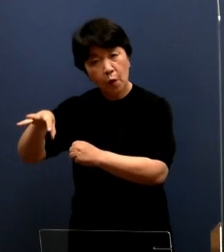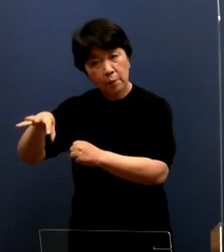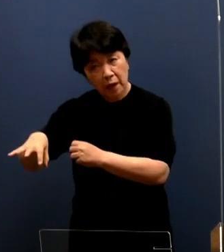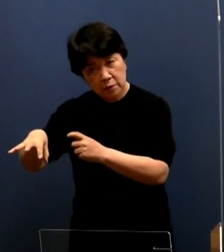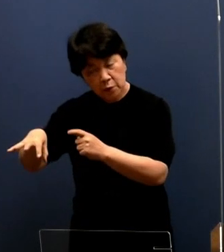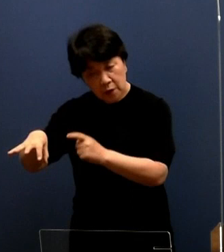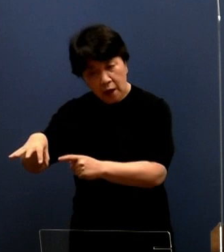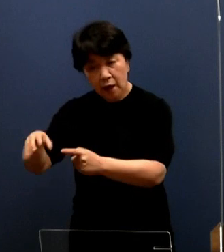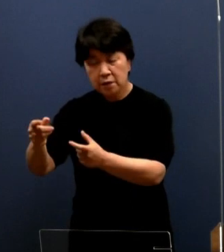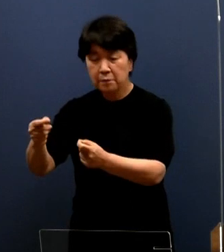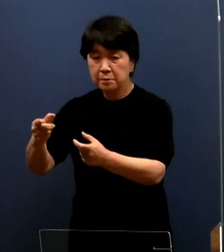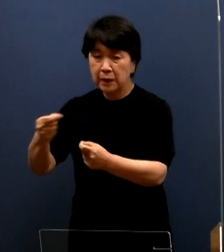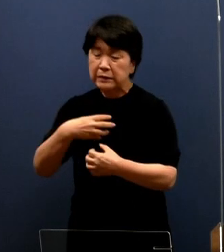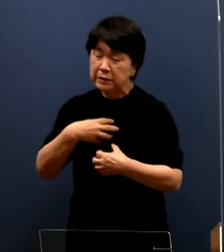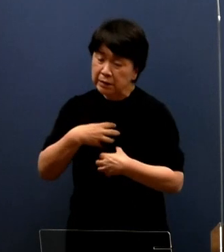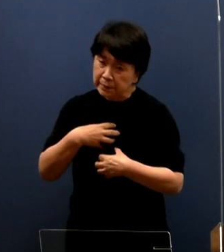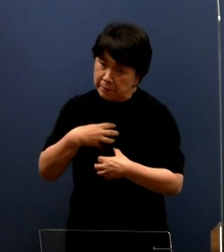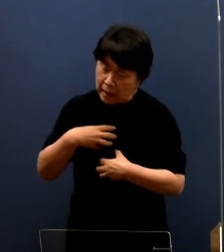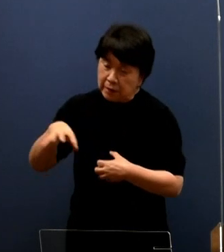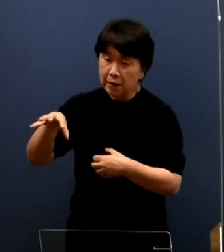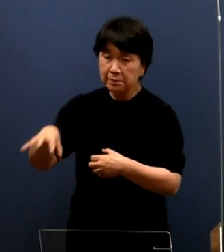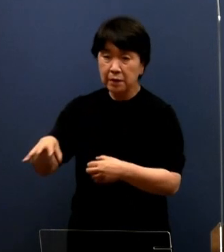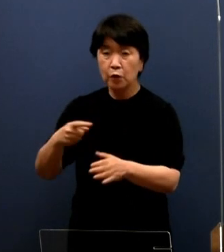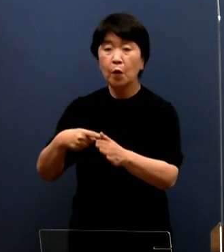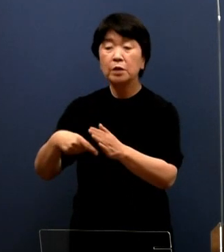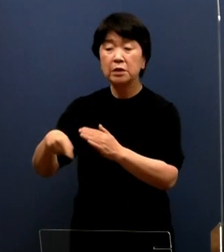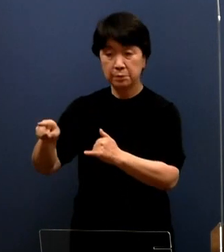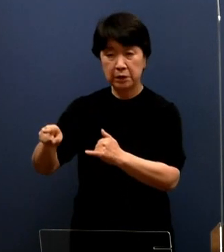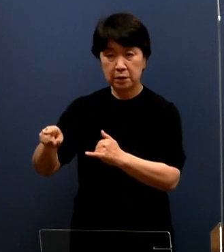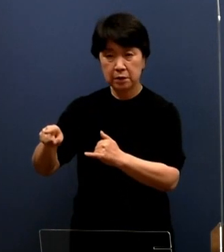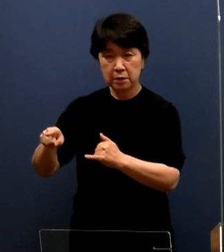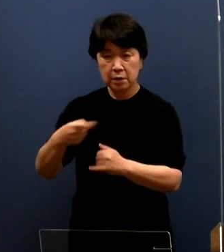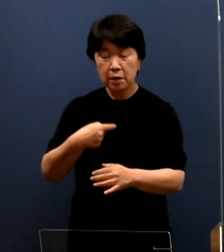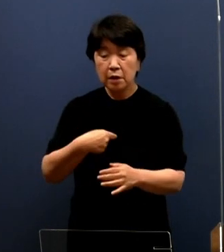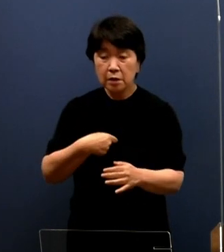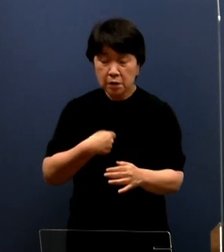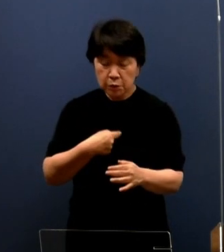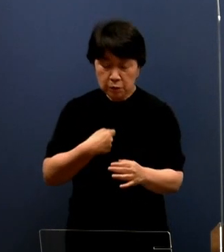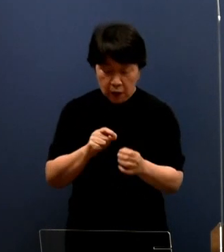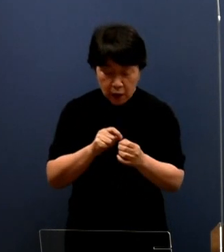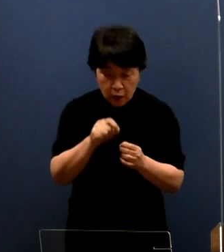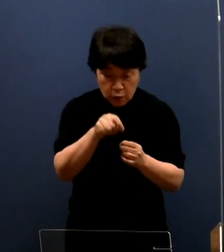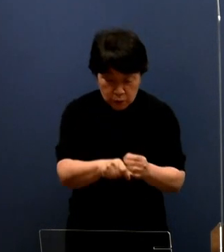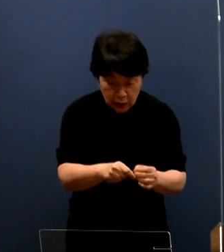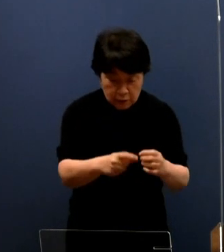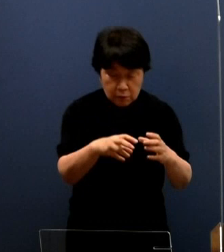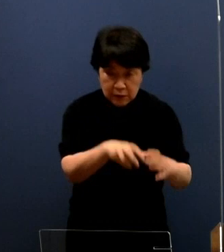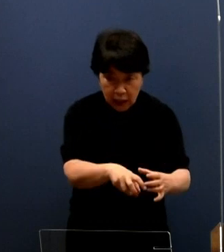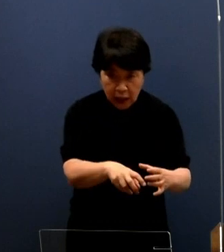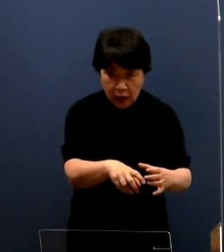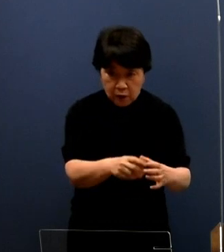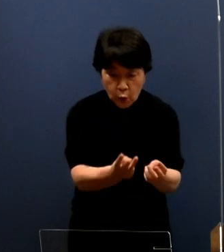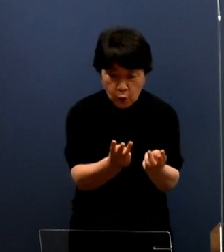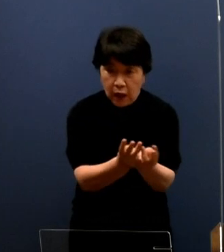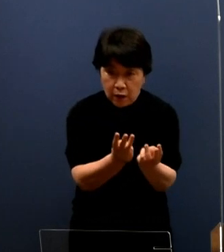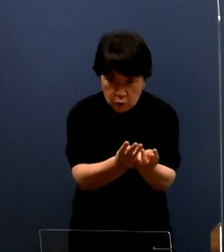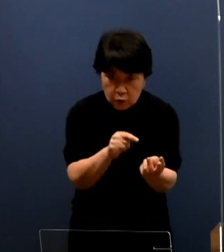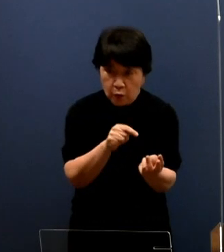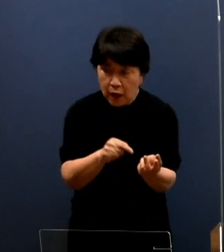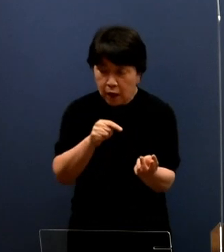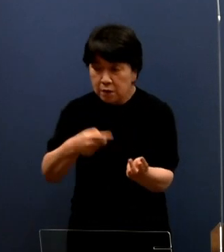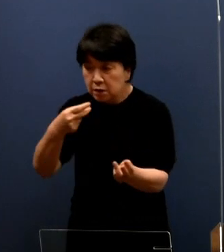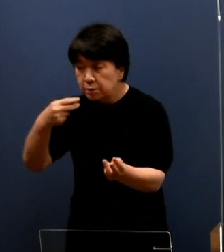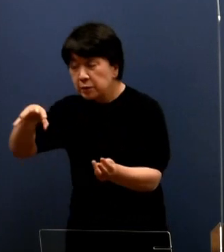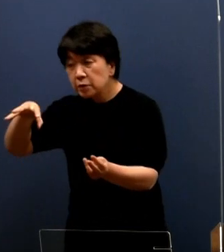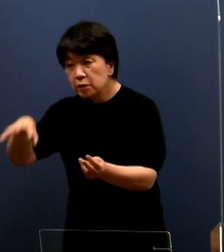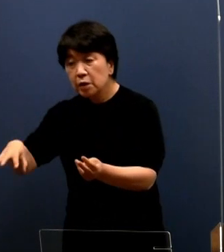ないということですよ。だから私はクラスターの数として飲食店が出てきにくい状況で、その数が